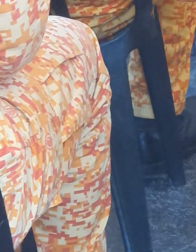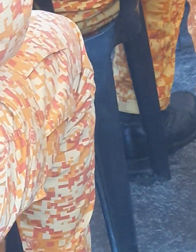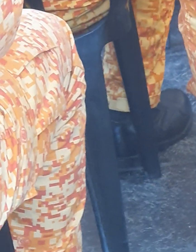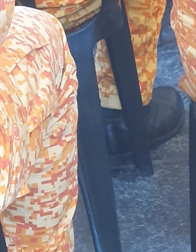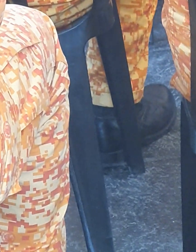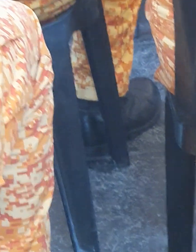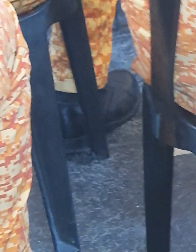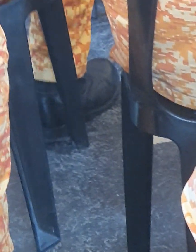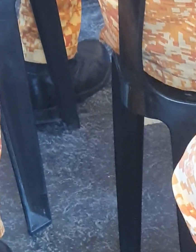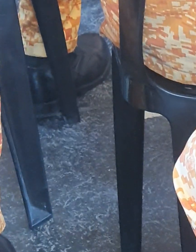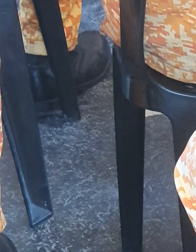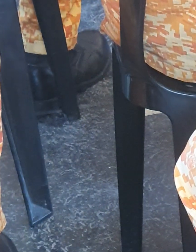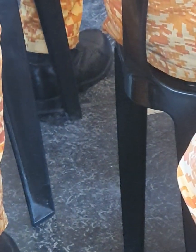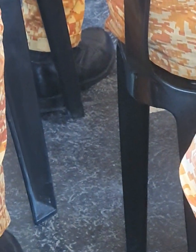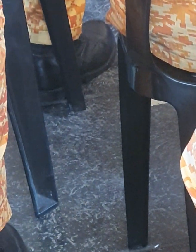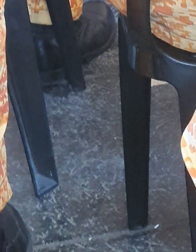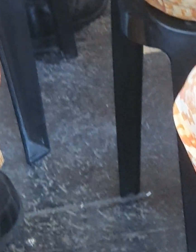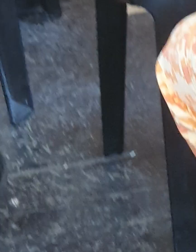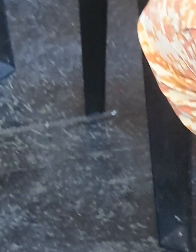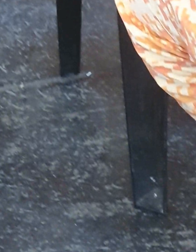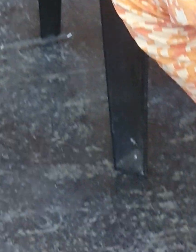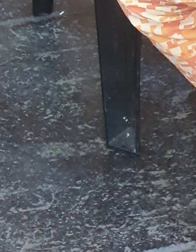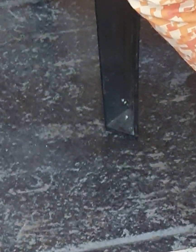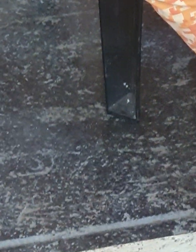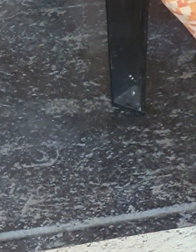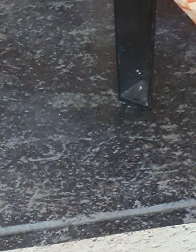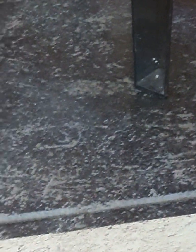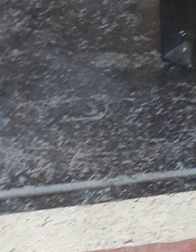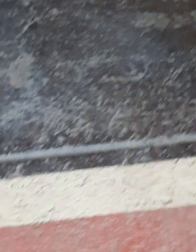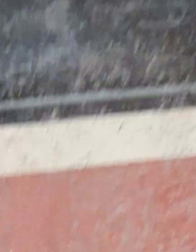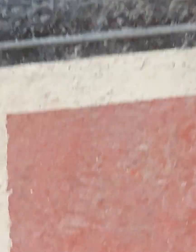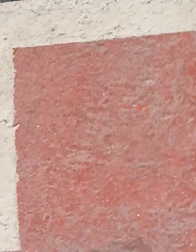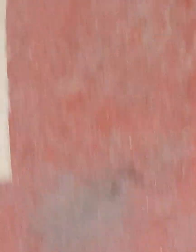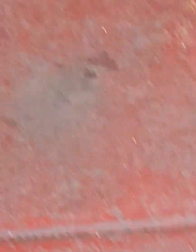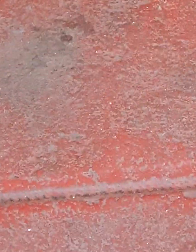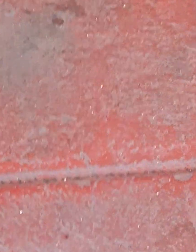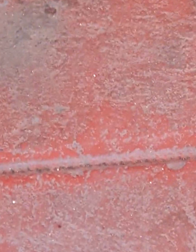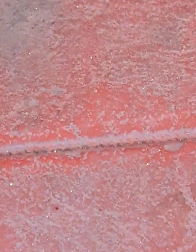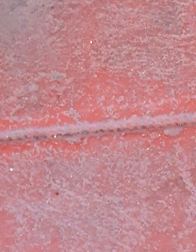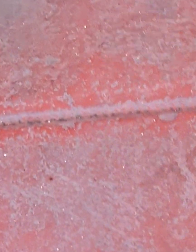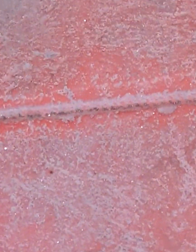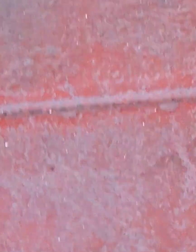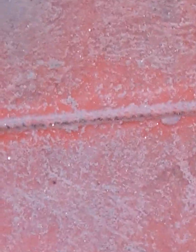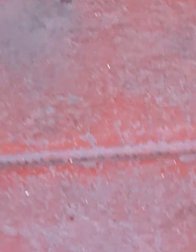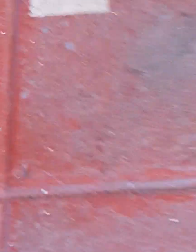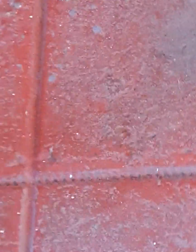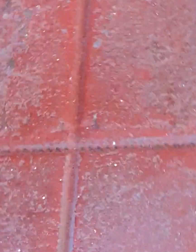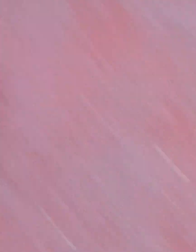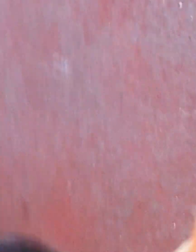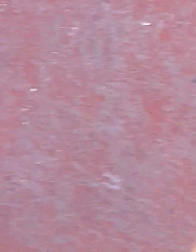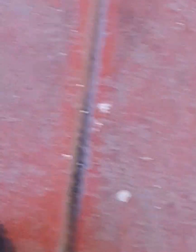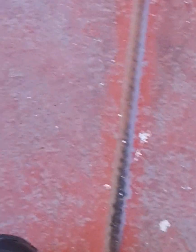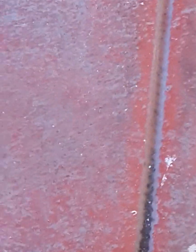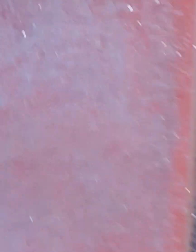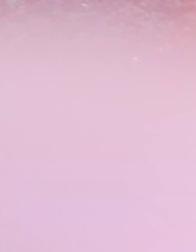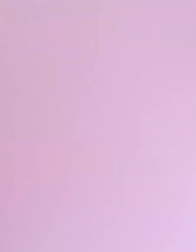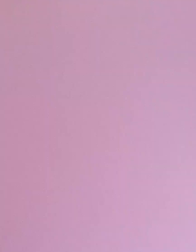Okay, next. Yung basic MSN na tinuturo namin, huwag kayong matakot, okay lang yan. Kami po